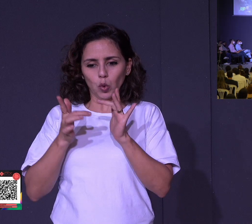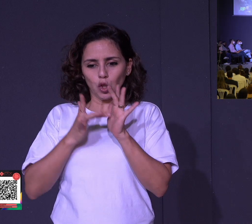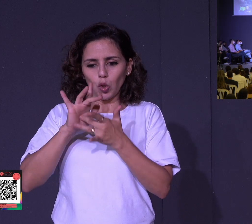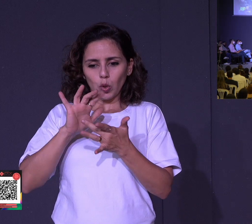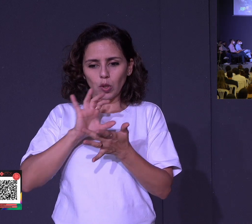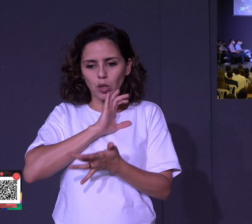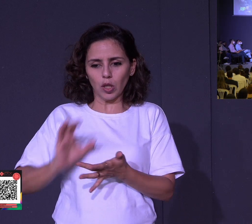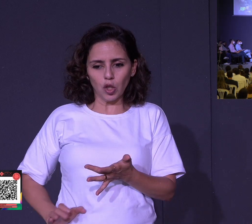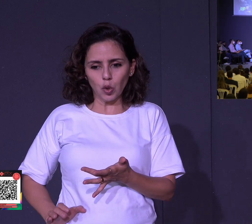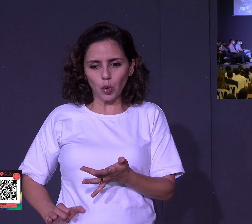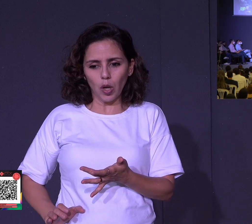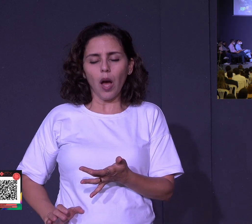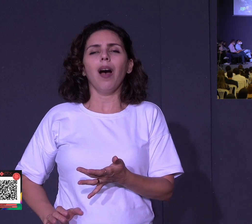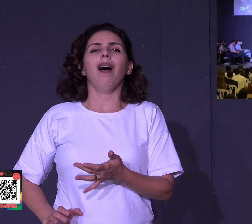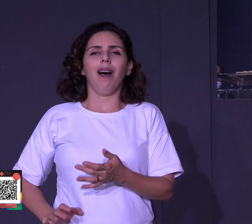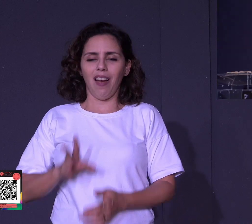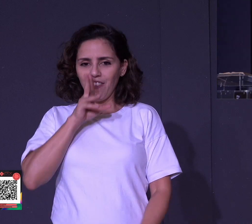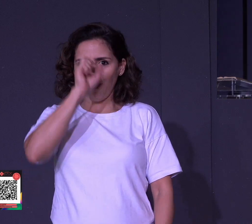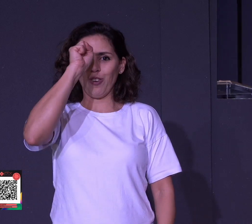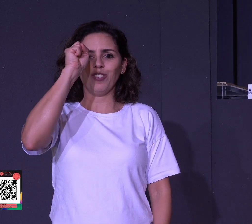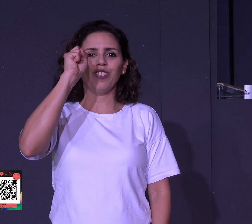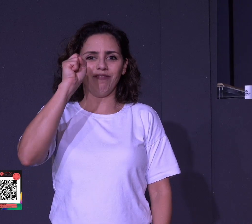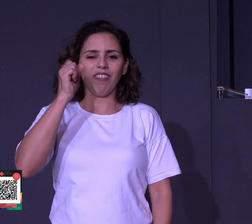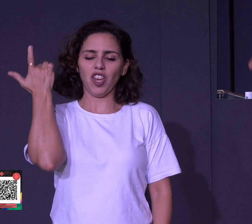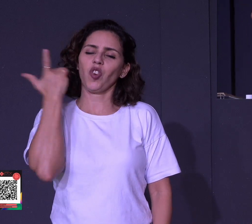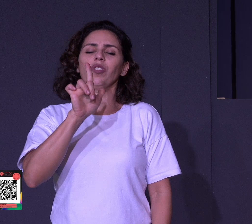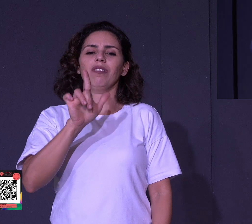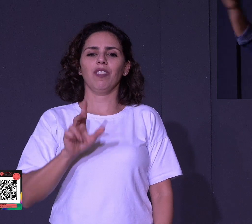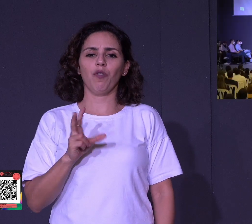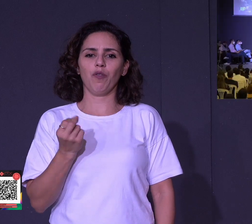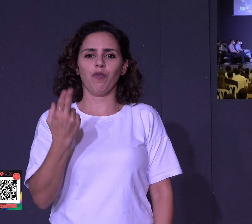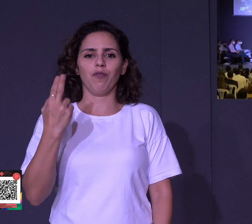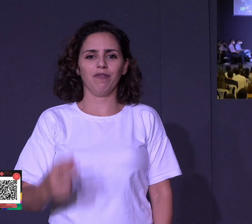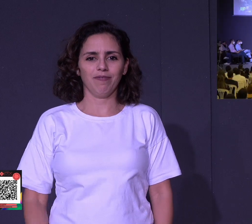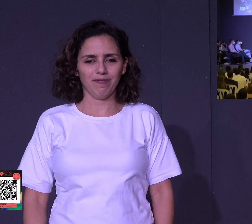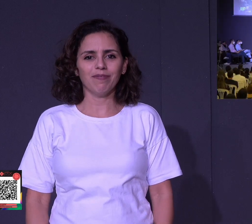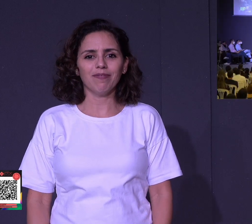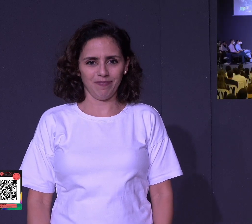Seja frouxo para o mundo, mas em inúmeras situações, corra.